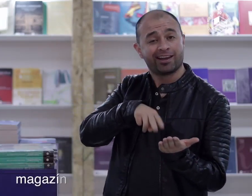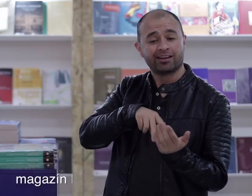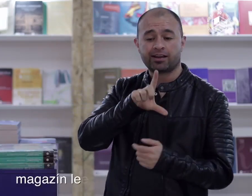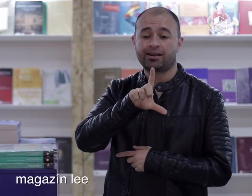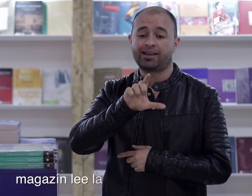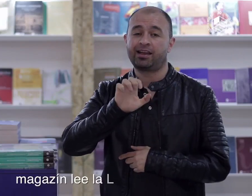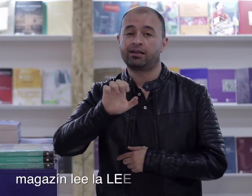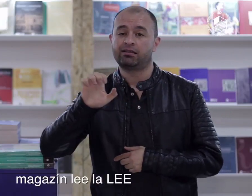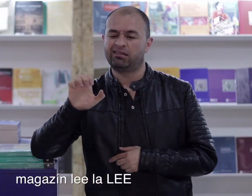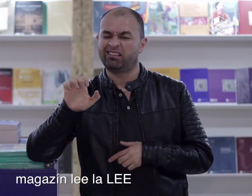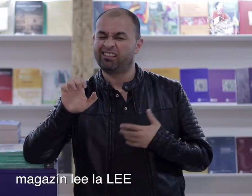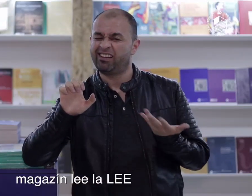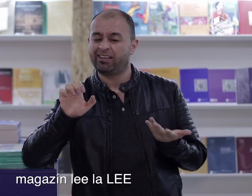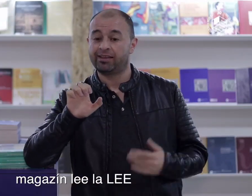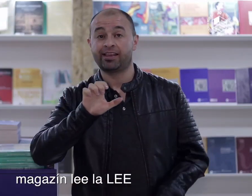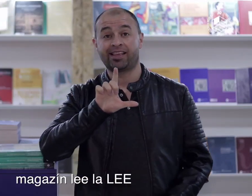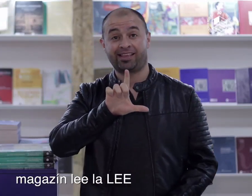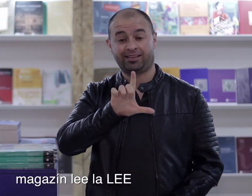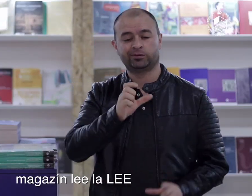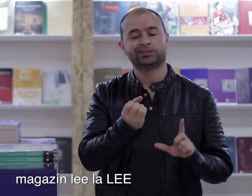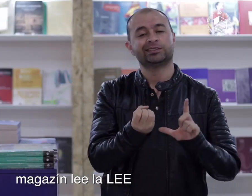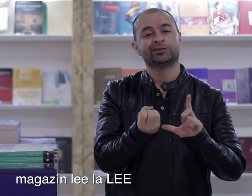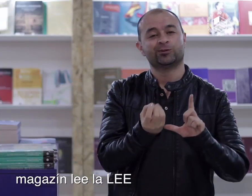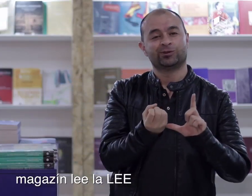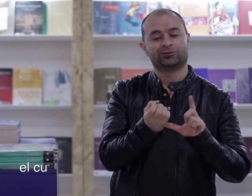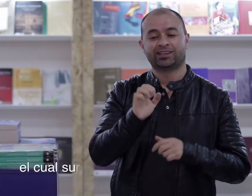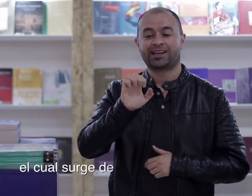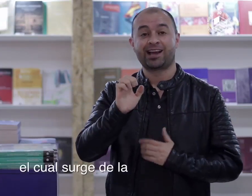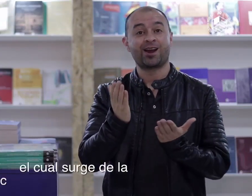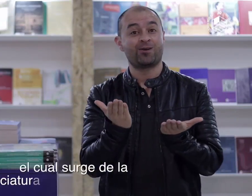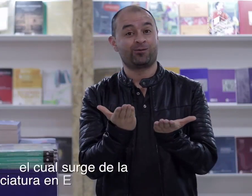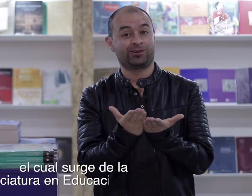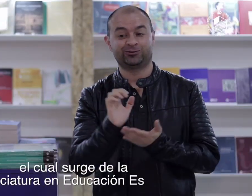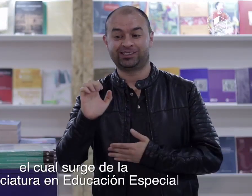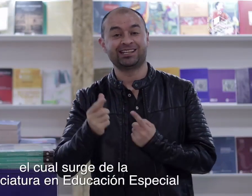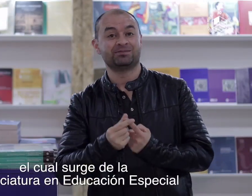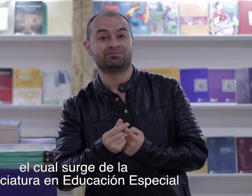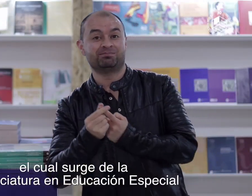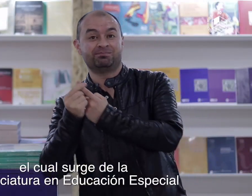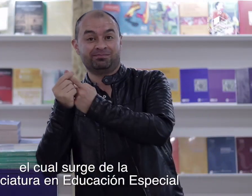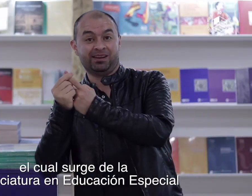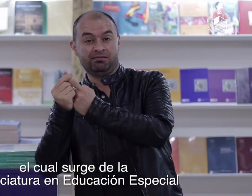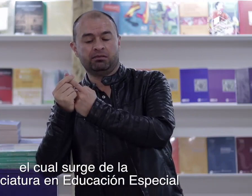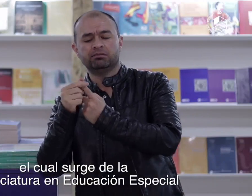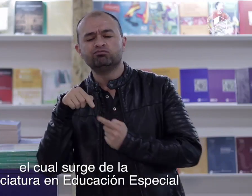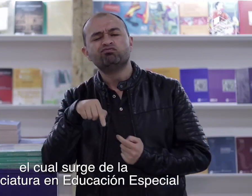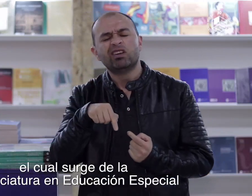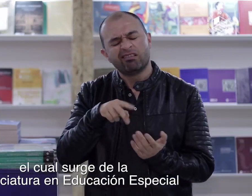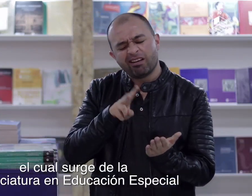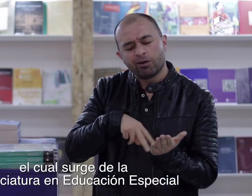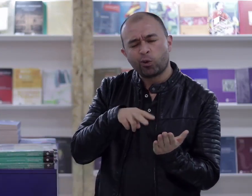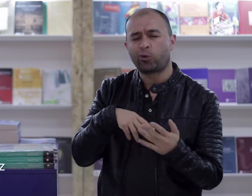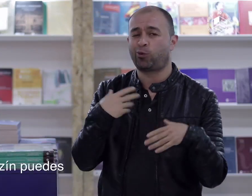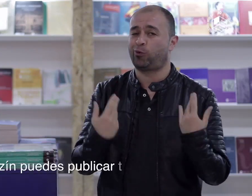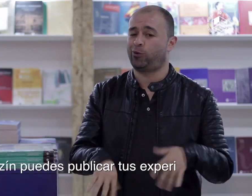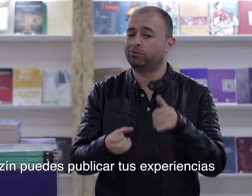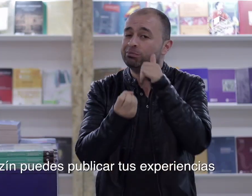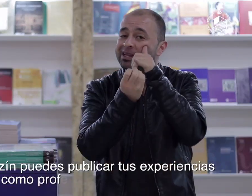Magazine Lee la Ley, el cual surge de la licenciatura en Educación Especial. En el